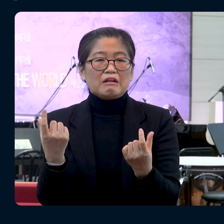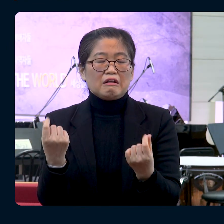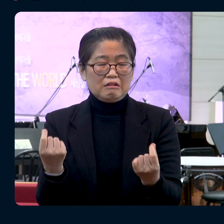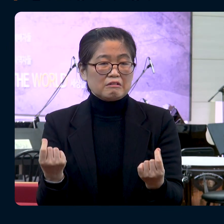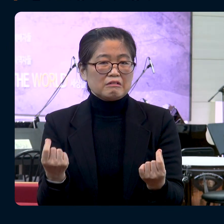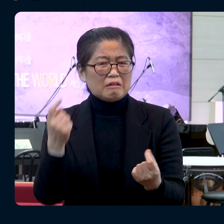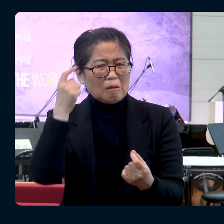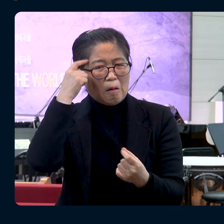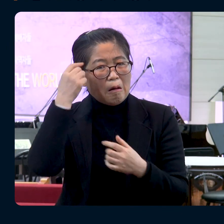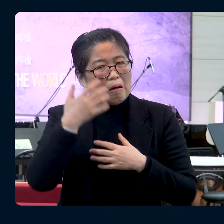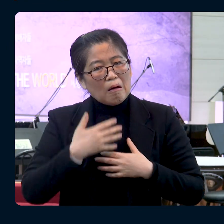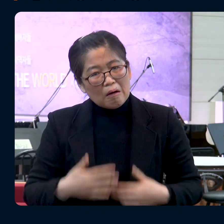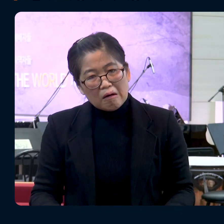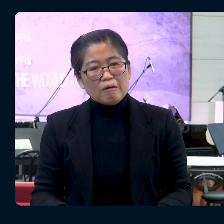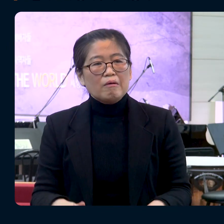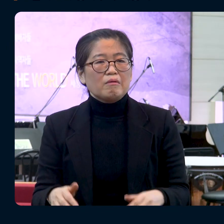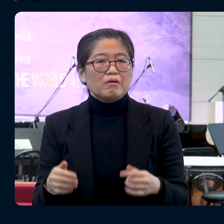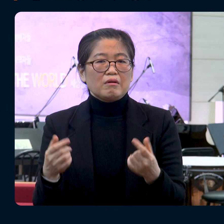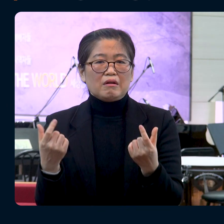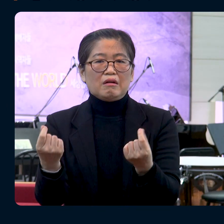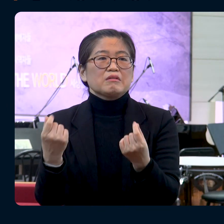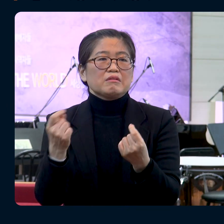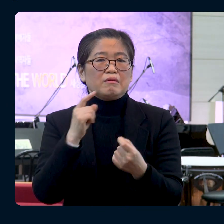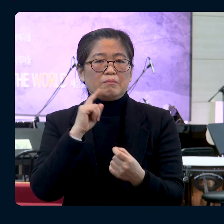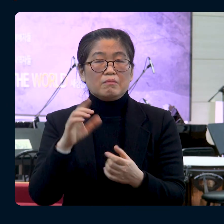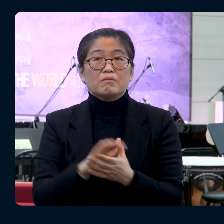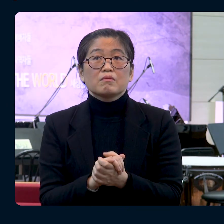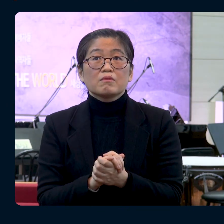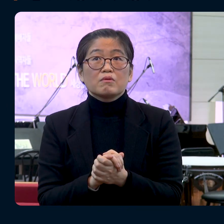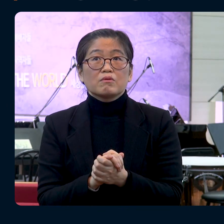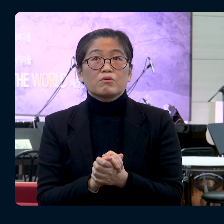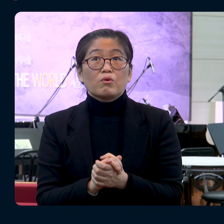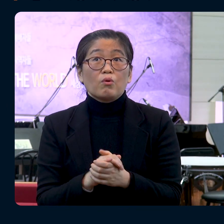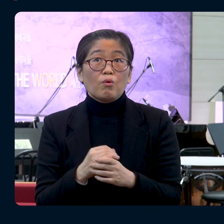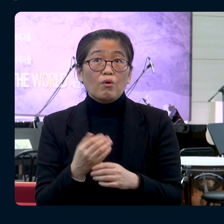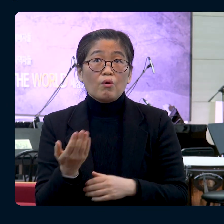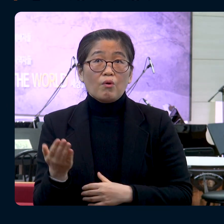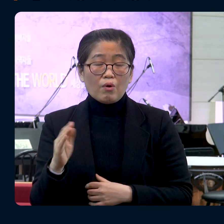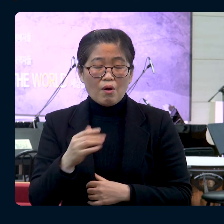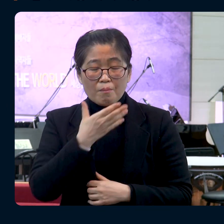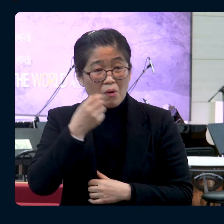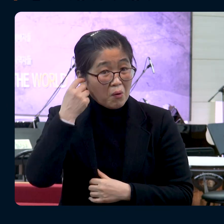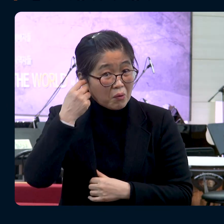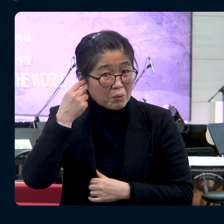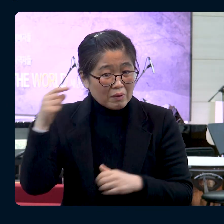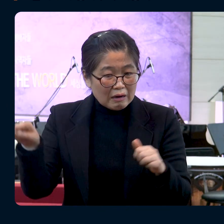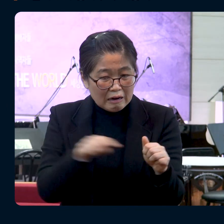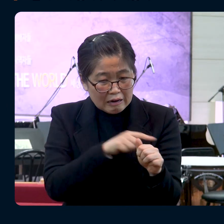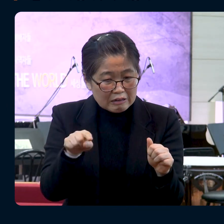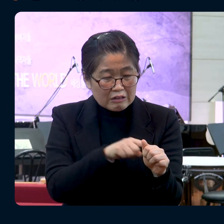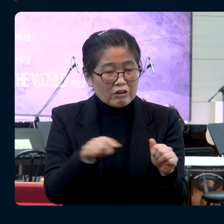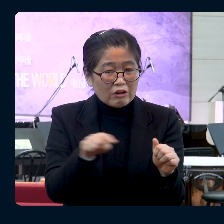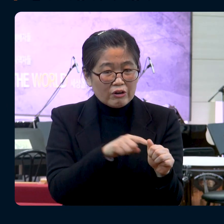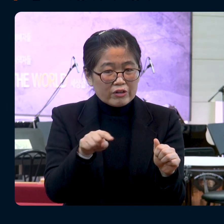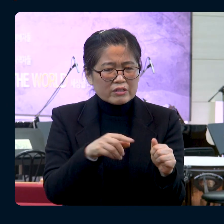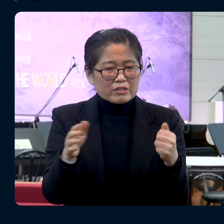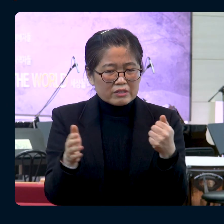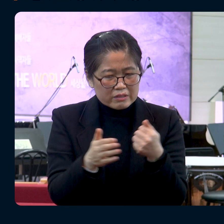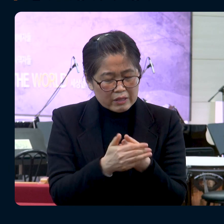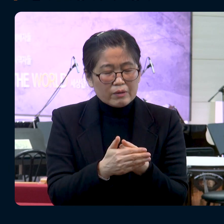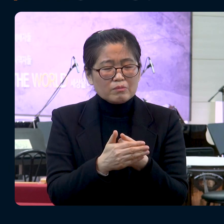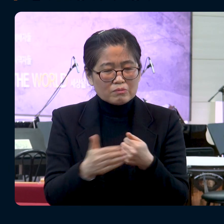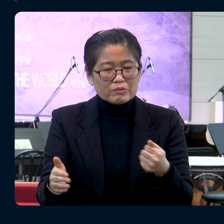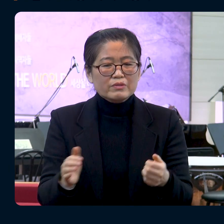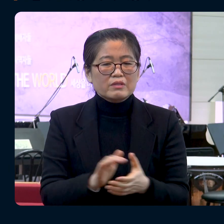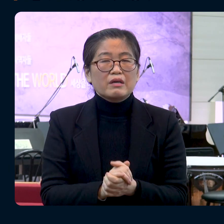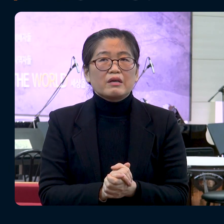아니냐. 허탈하고 정말 힘 빠지더라고요. 그런데 그래도 복음을 가르쳤으니까, 그래도 주님 앞에서